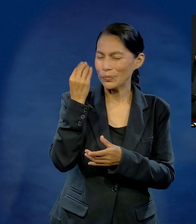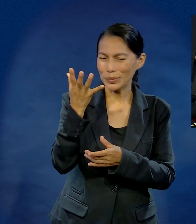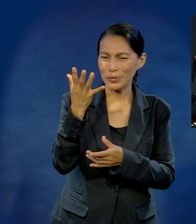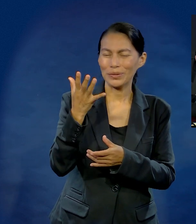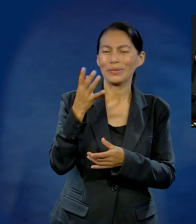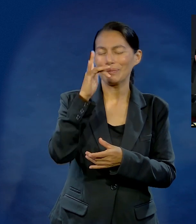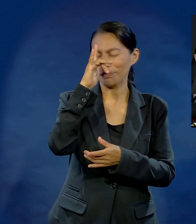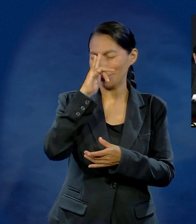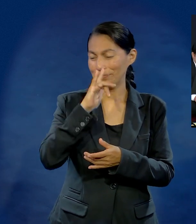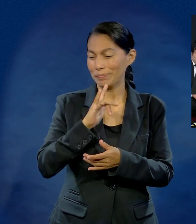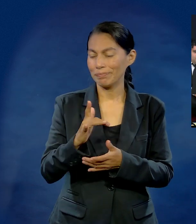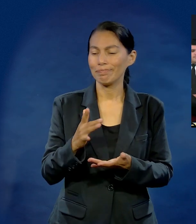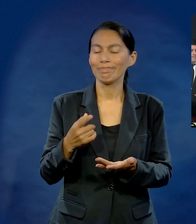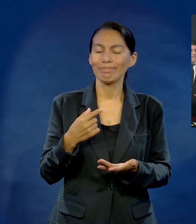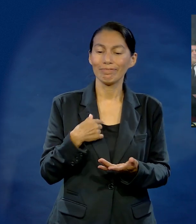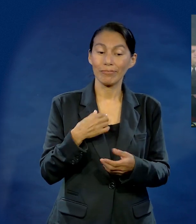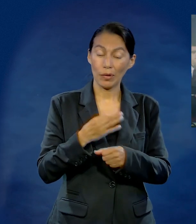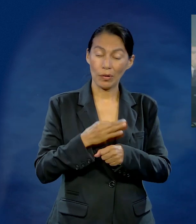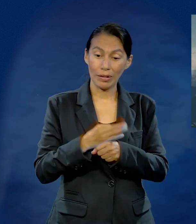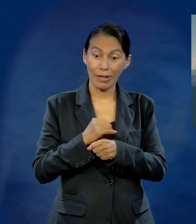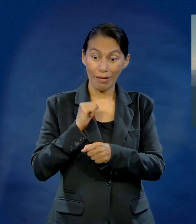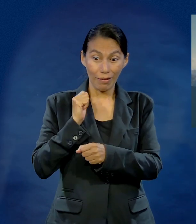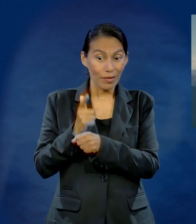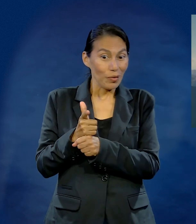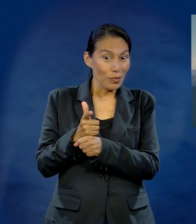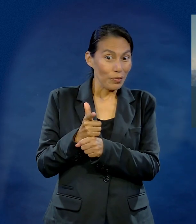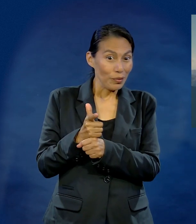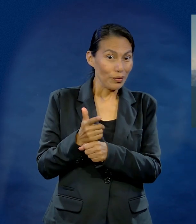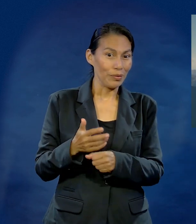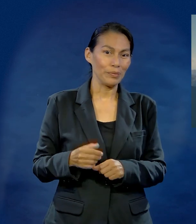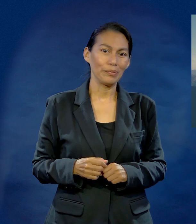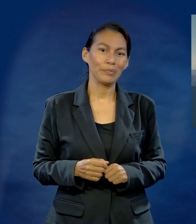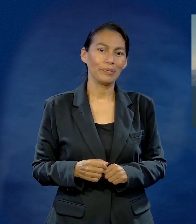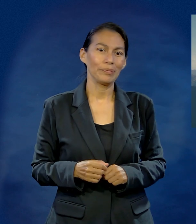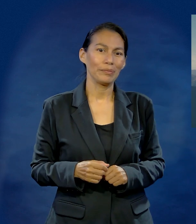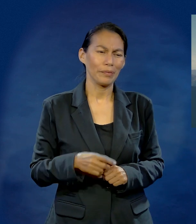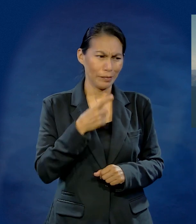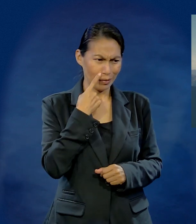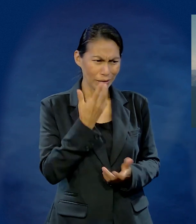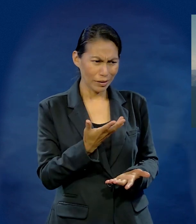tierra y descendió Abraham, ¿a dónde, mis hermanos?